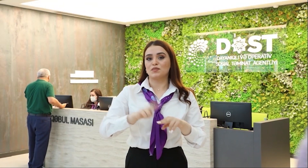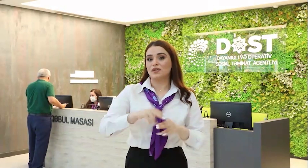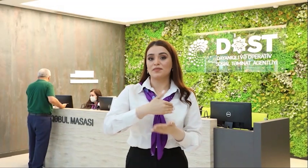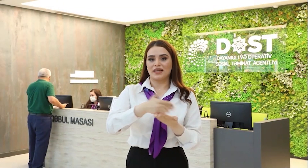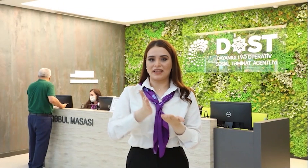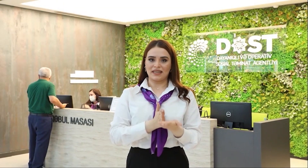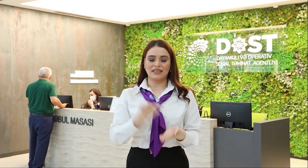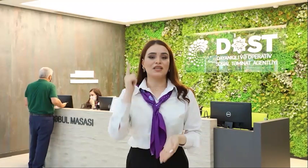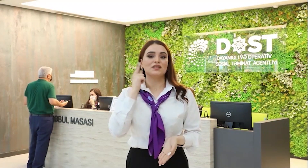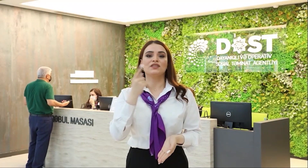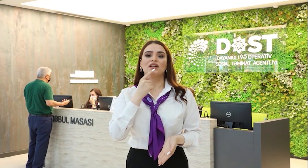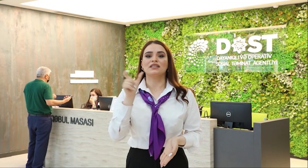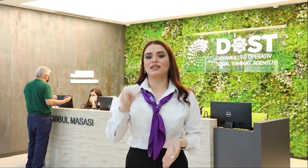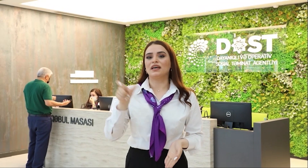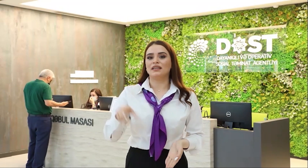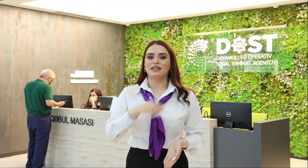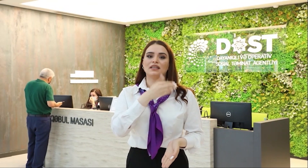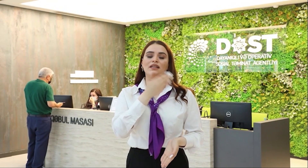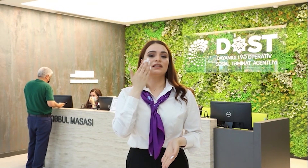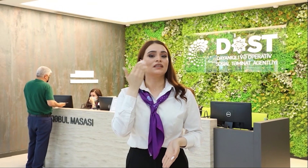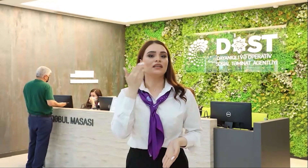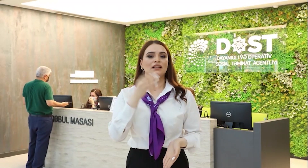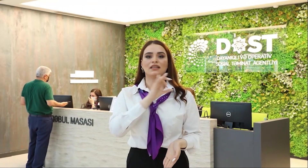məhdudiyyətli şəxslər də rahatlıqla yararlana biləcək.